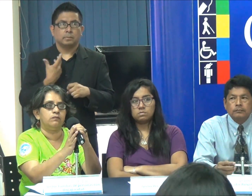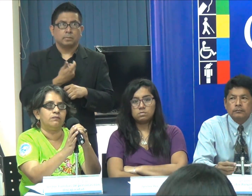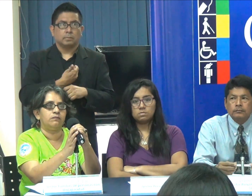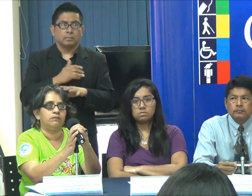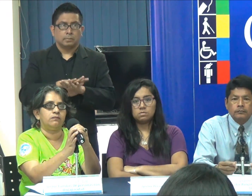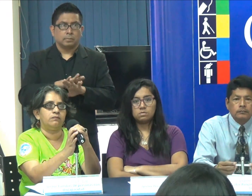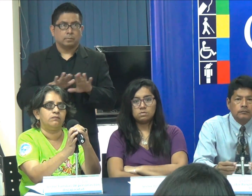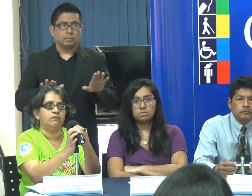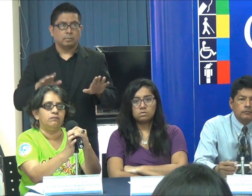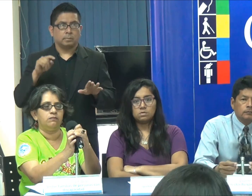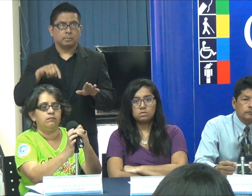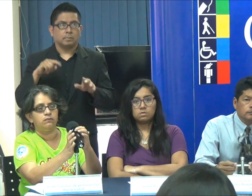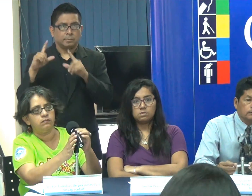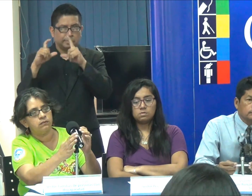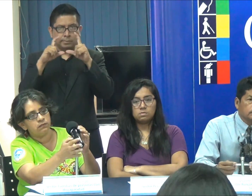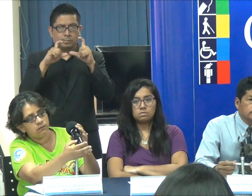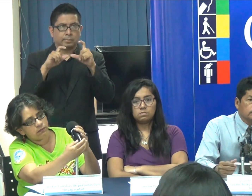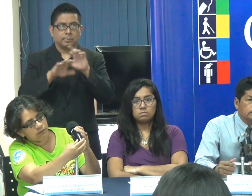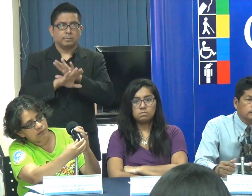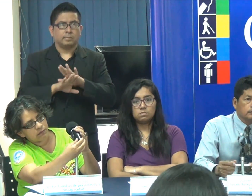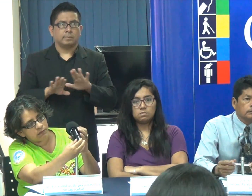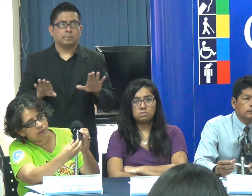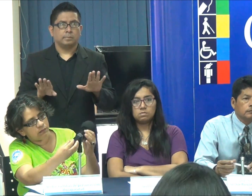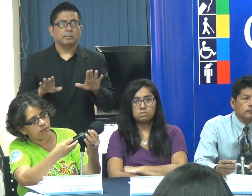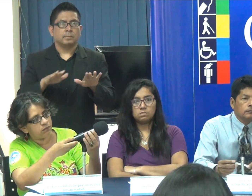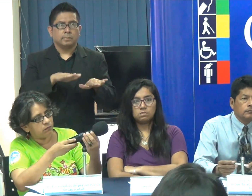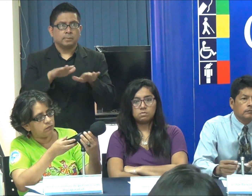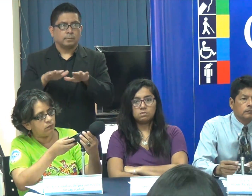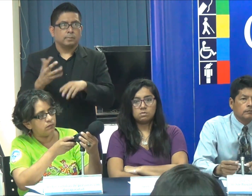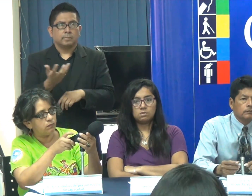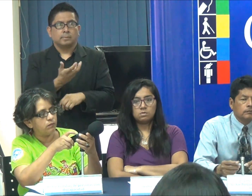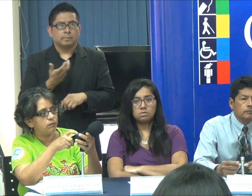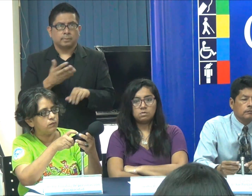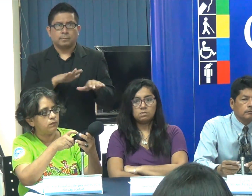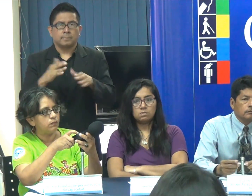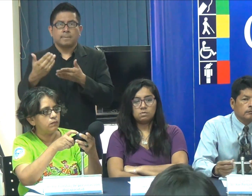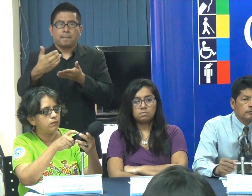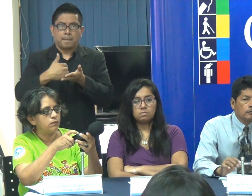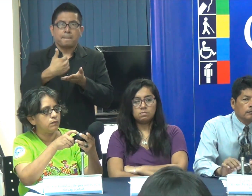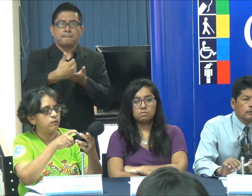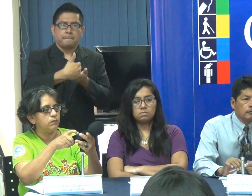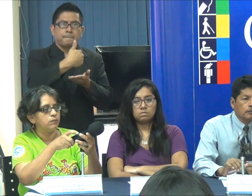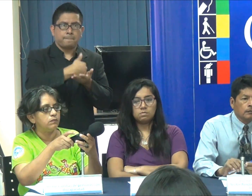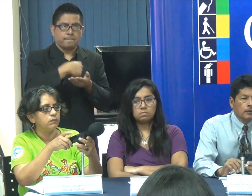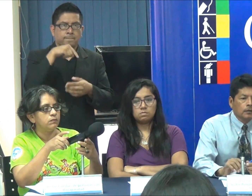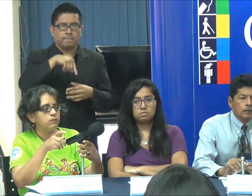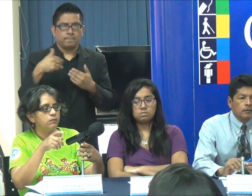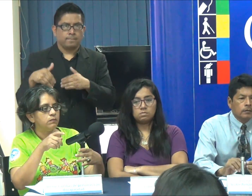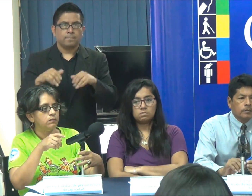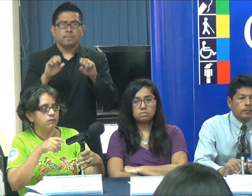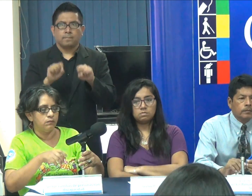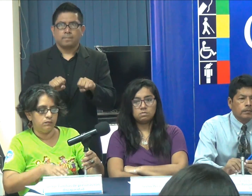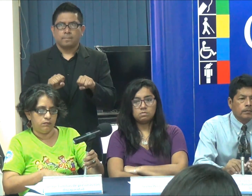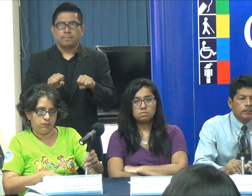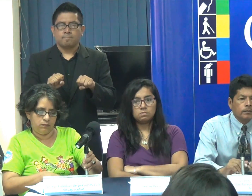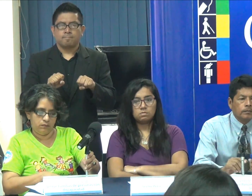estaríamos cerrando hasta este momento pues, la conferencia de prensa. Les agradecemos por haber asistido a esta actividad y poder